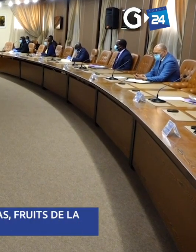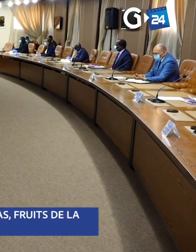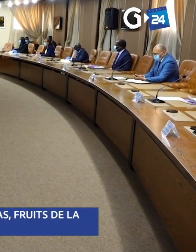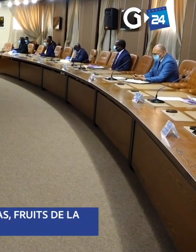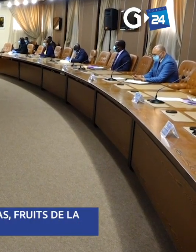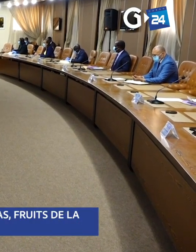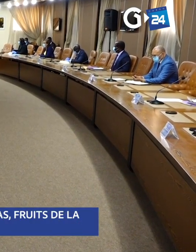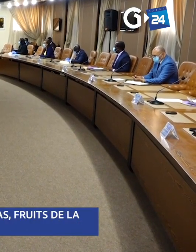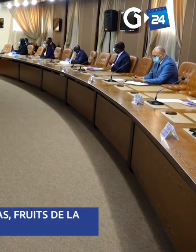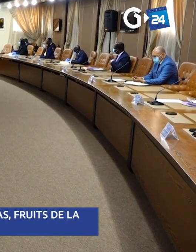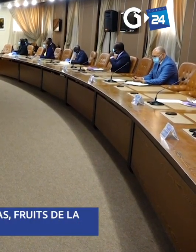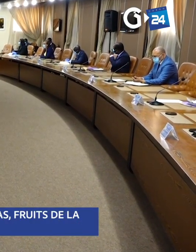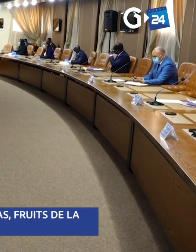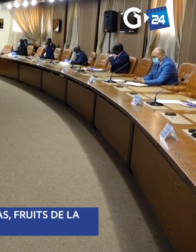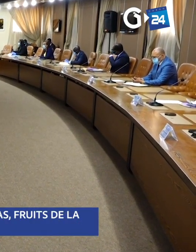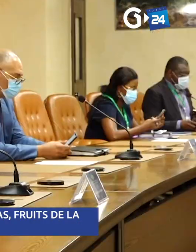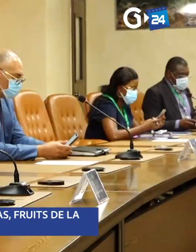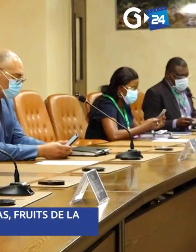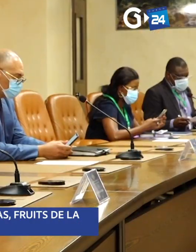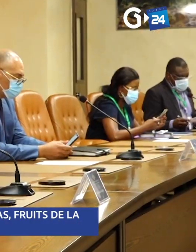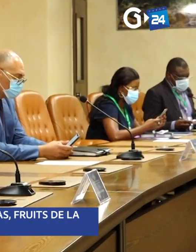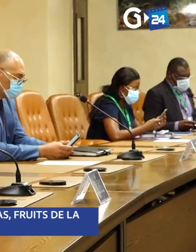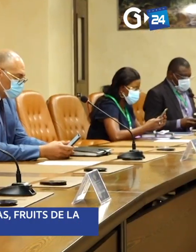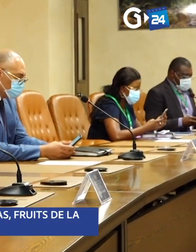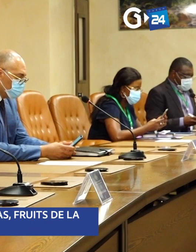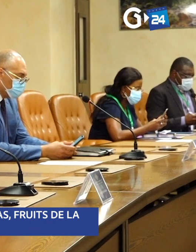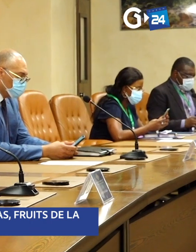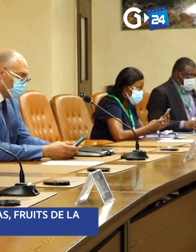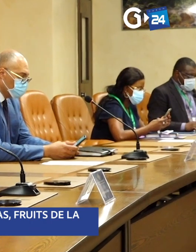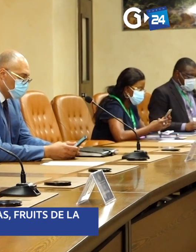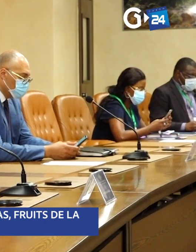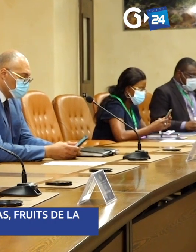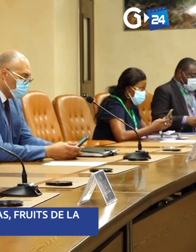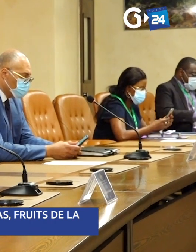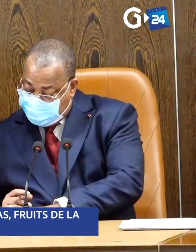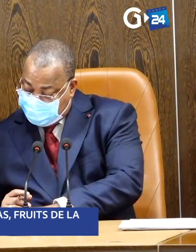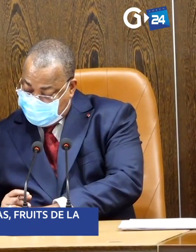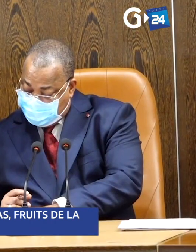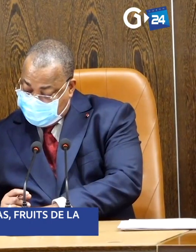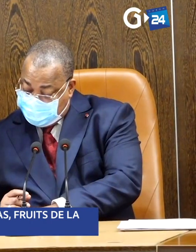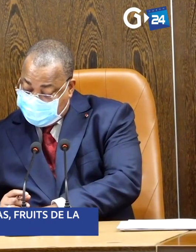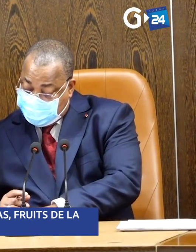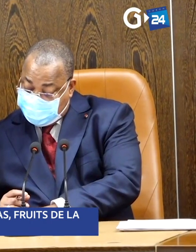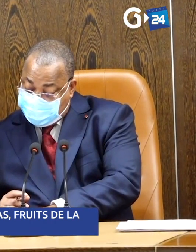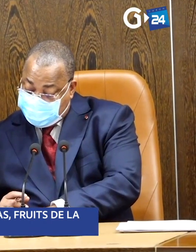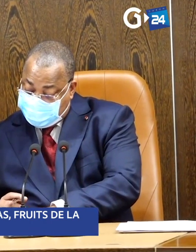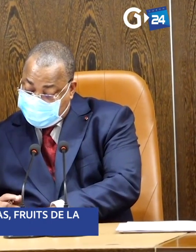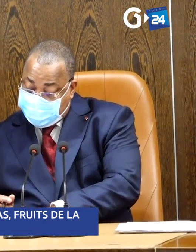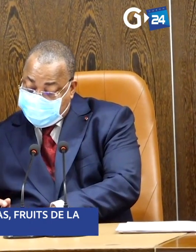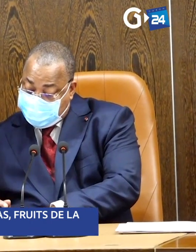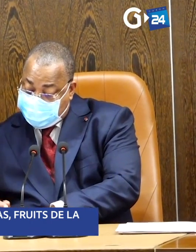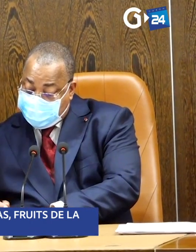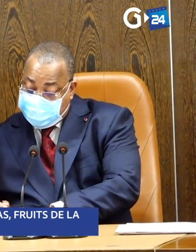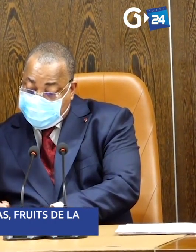En date du 23 mai, on était à 1937, cas confirmé de Covid-19 au Gabon. Qui osera crier à